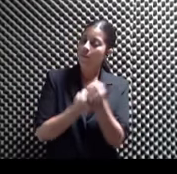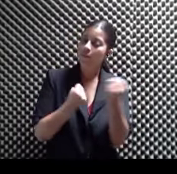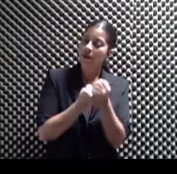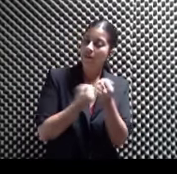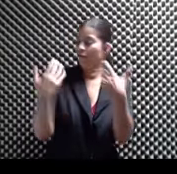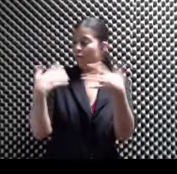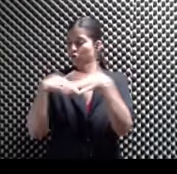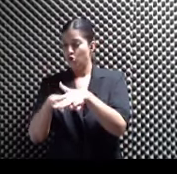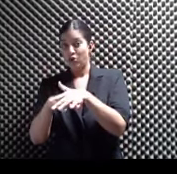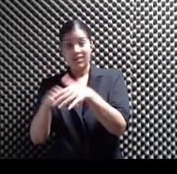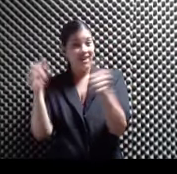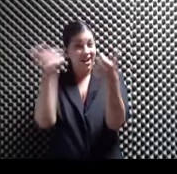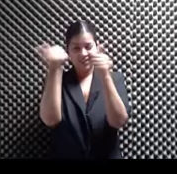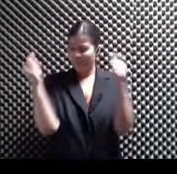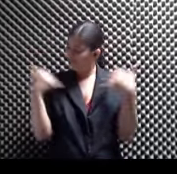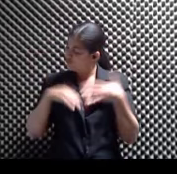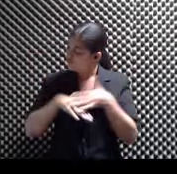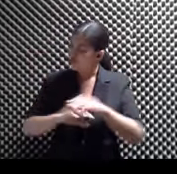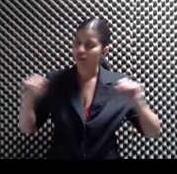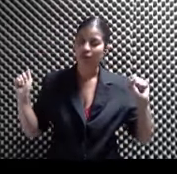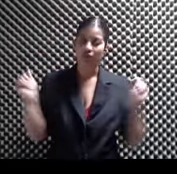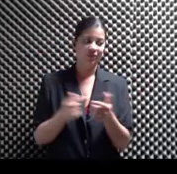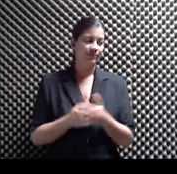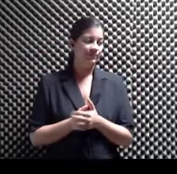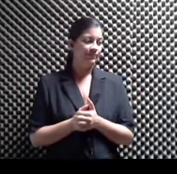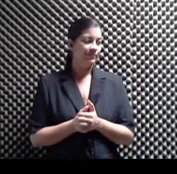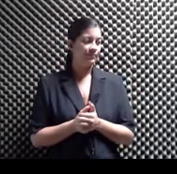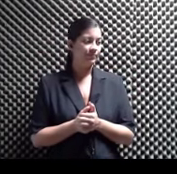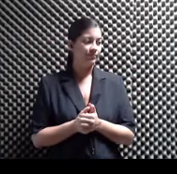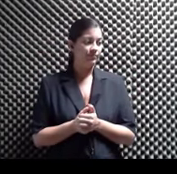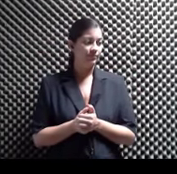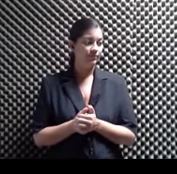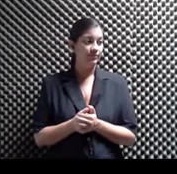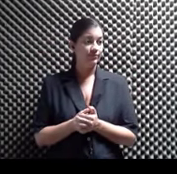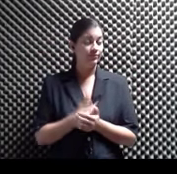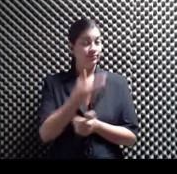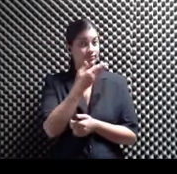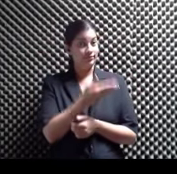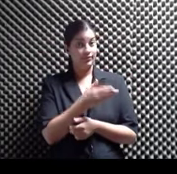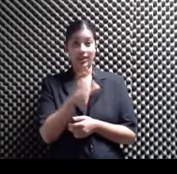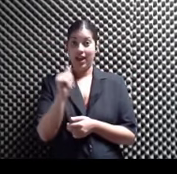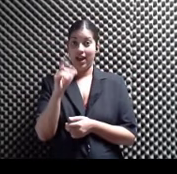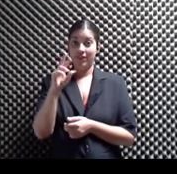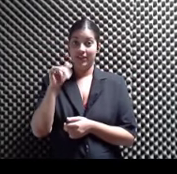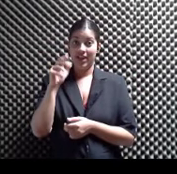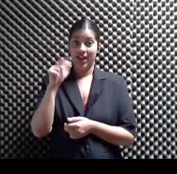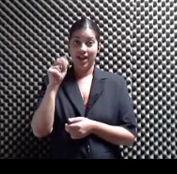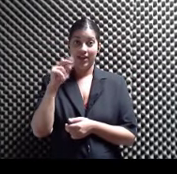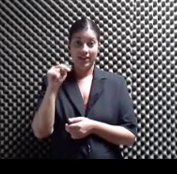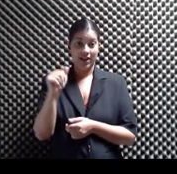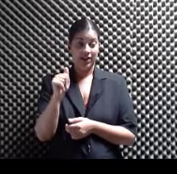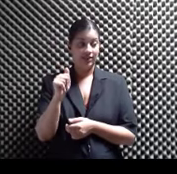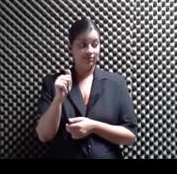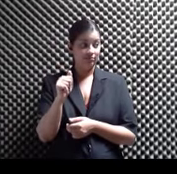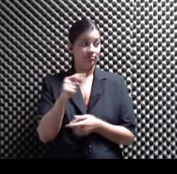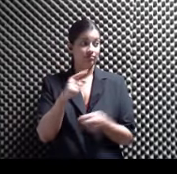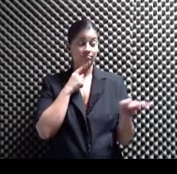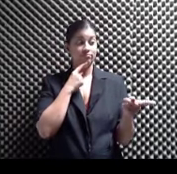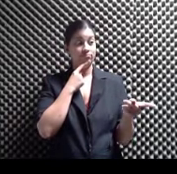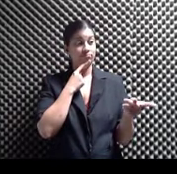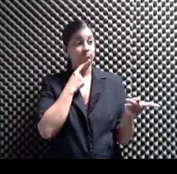fusión en todo tipo de arte. Tienes que mirarlo así. Okay. Y obviamente Adriana y su compañía Cuarzo Blanco es